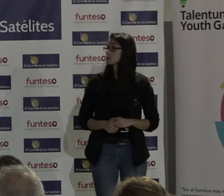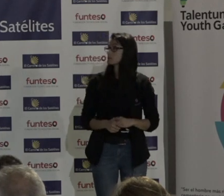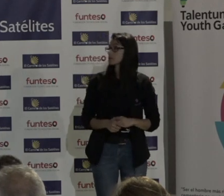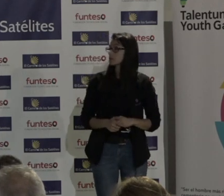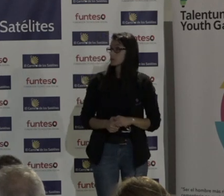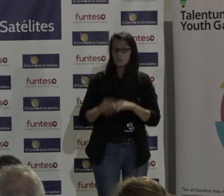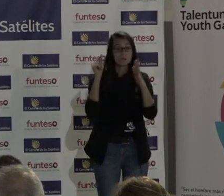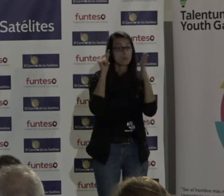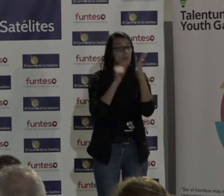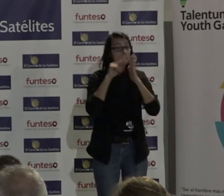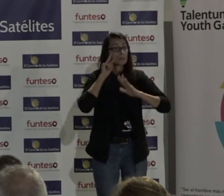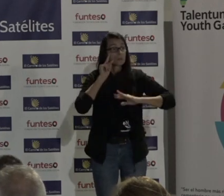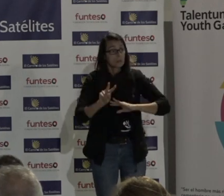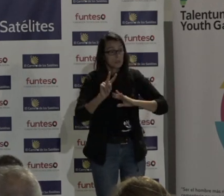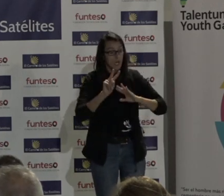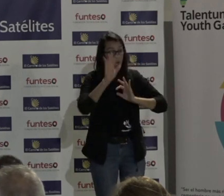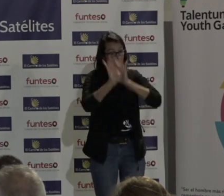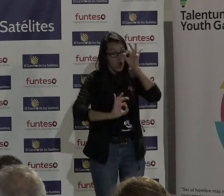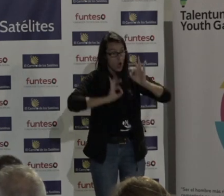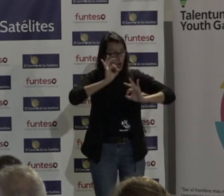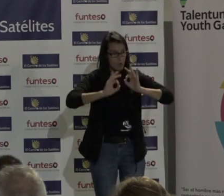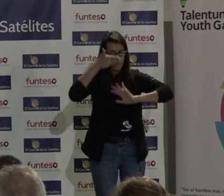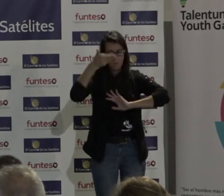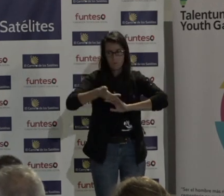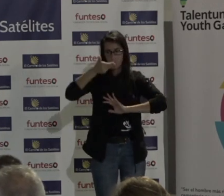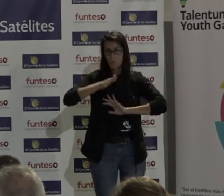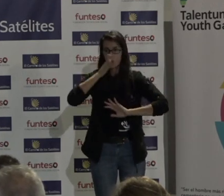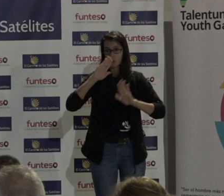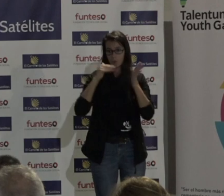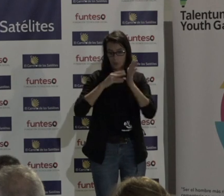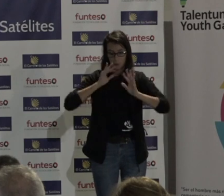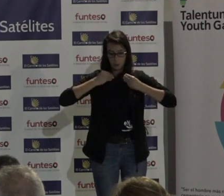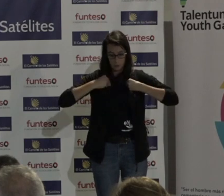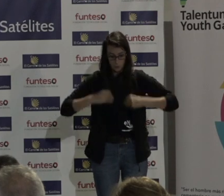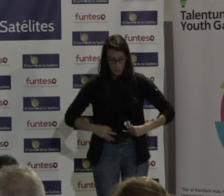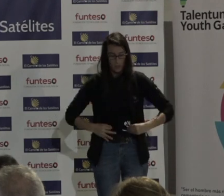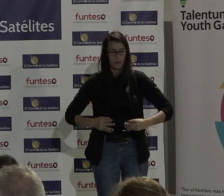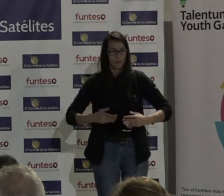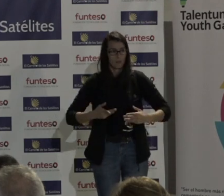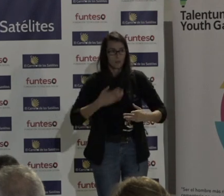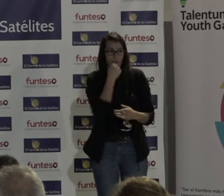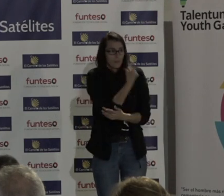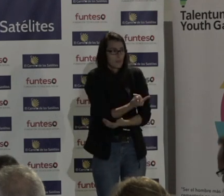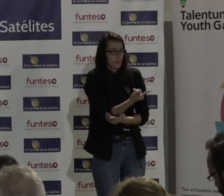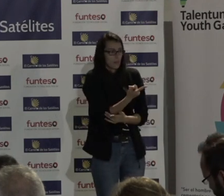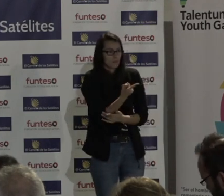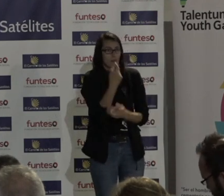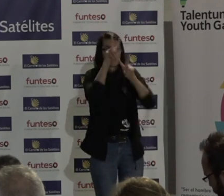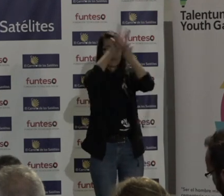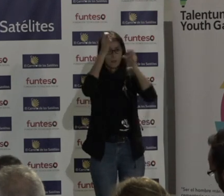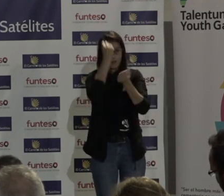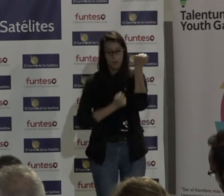Desde el punto de vista organizativo, eso es muy importante. Por lo tanto, Puerto Marín alcanza una importancia